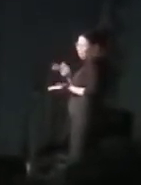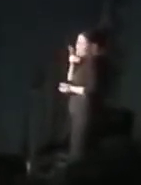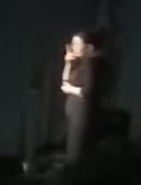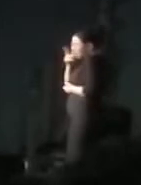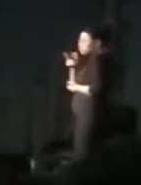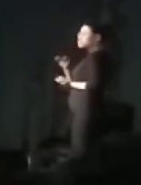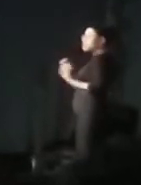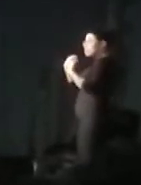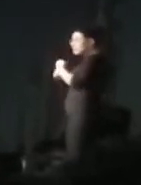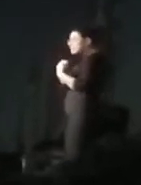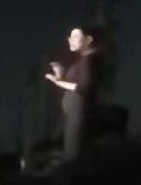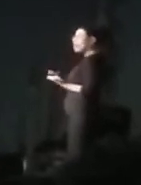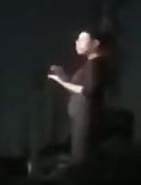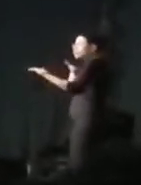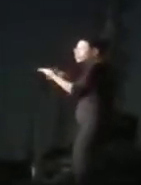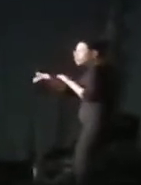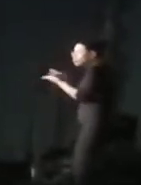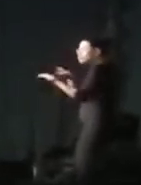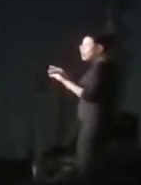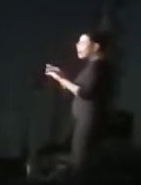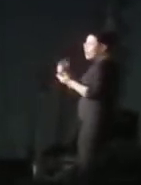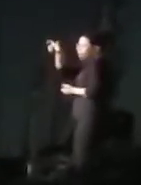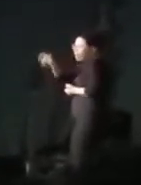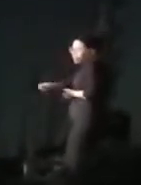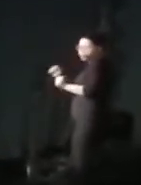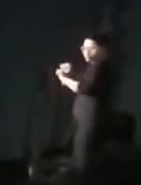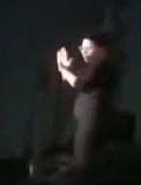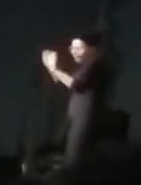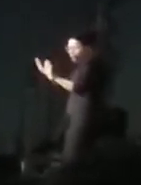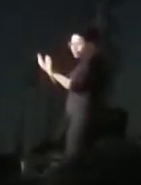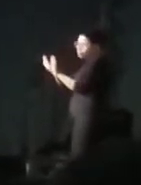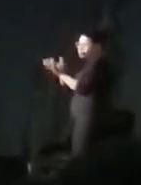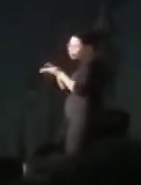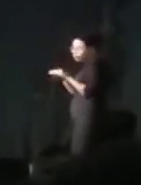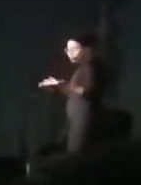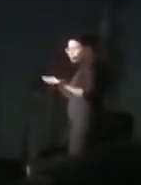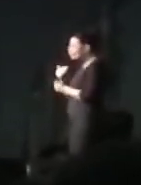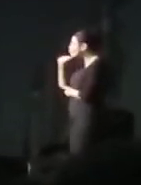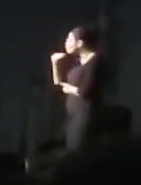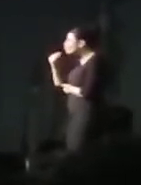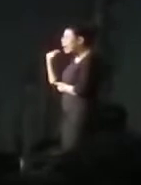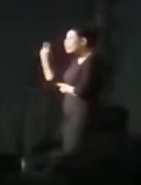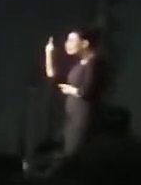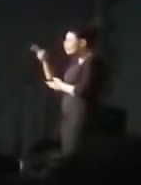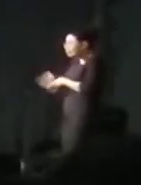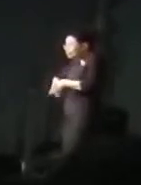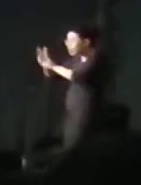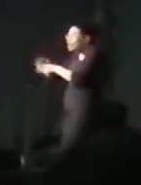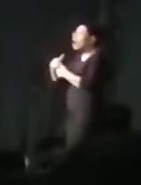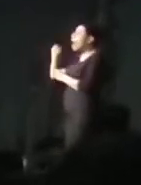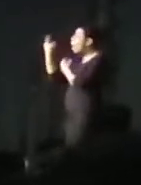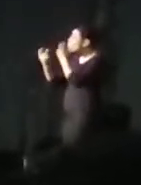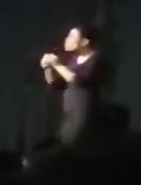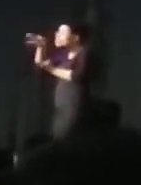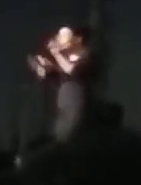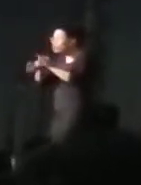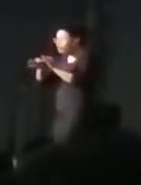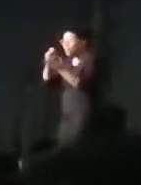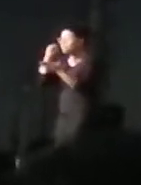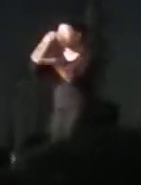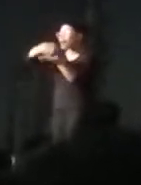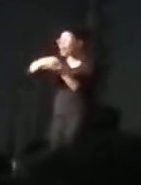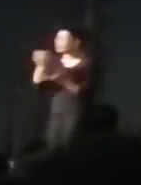pessoa. Não muito clara, já não vai. E tem projetos que não vão pagar nada, Outro